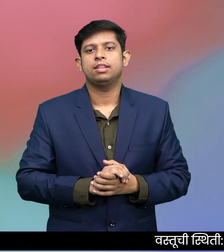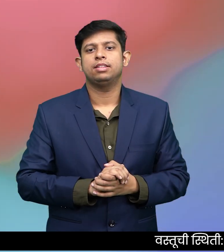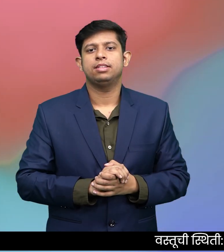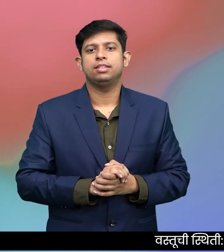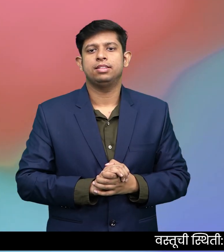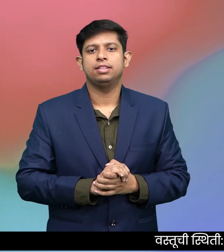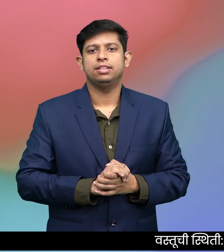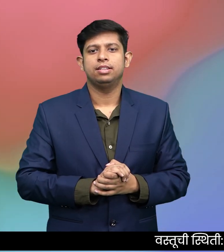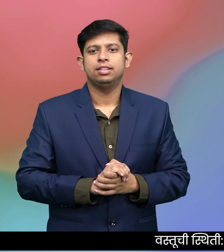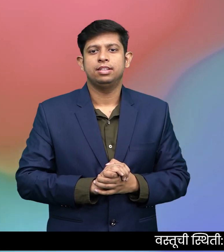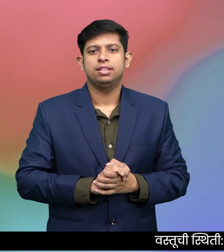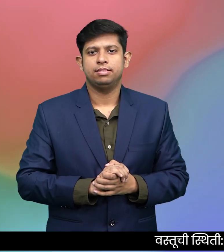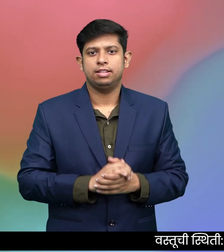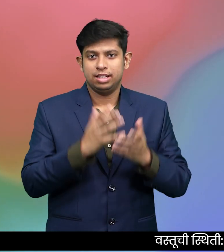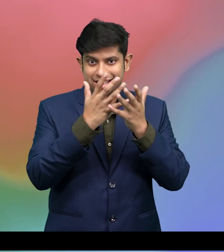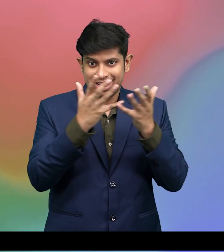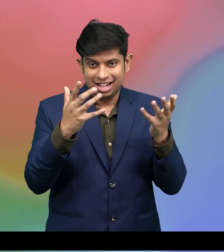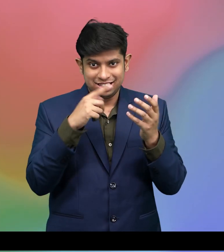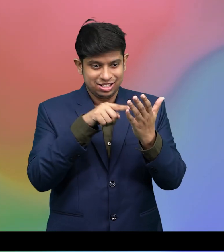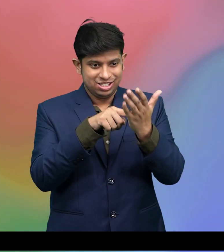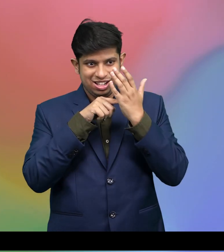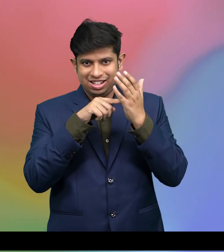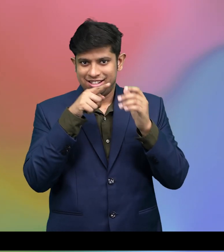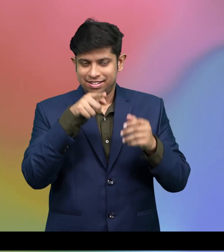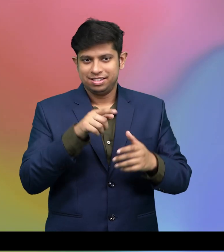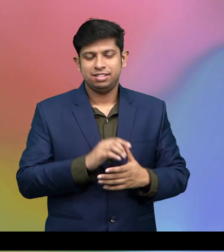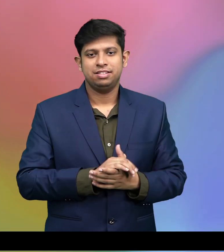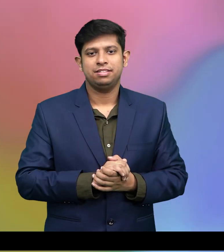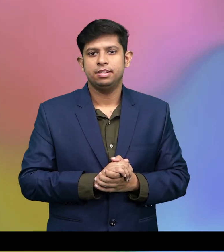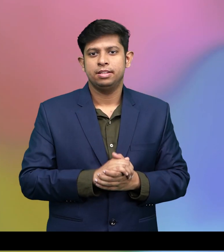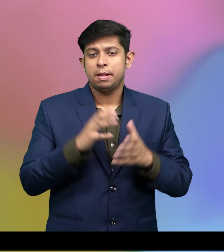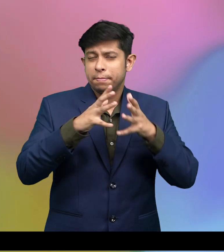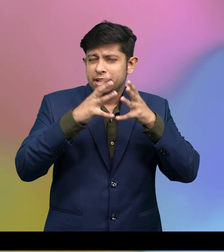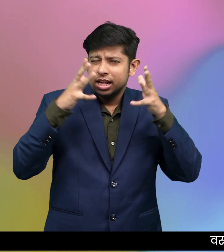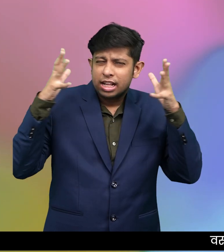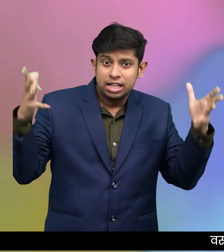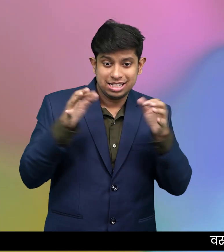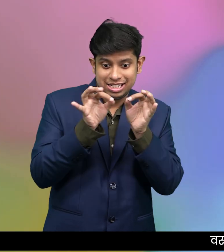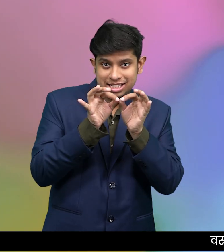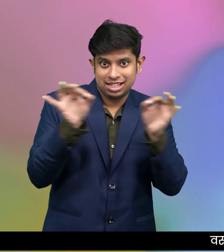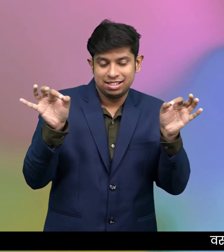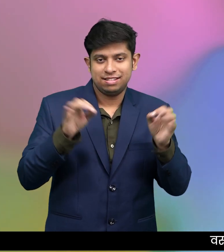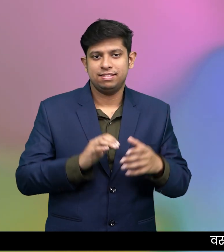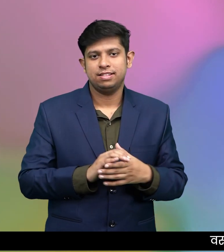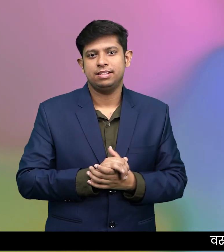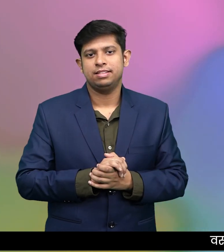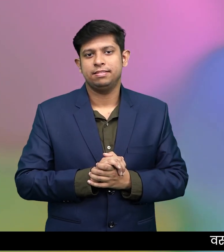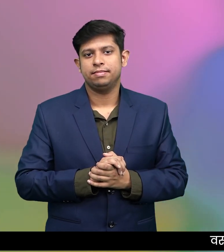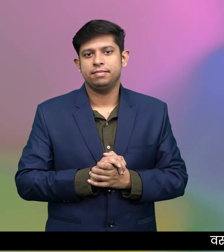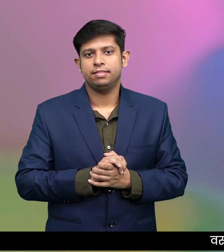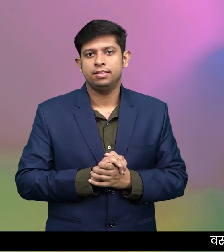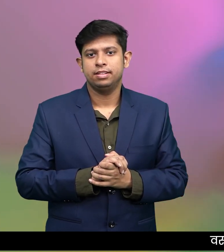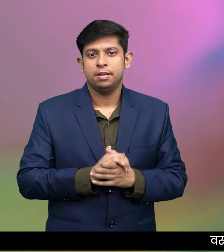is created behind the mirror. Properties प्रतिमा of the image. Much bigger वस्तूपेक्षा in खूप size, मोठी,